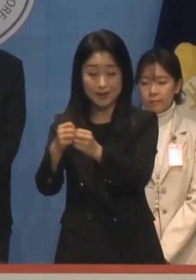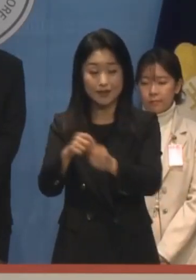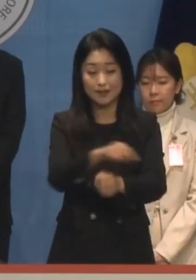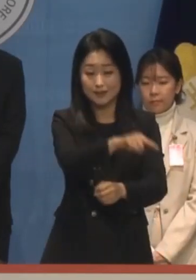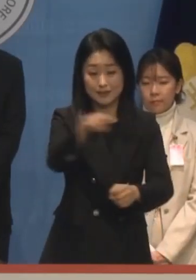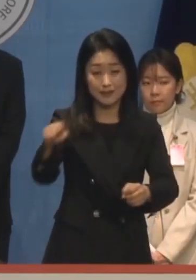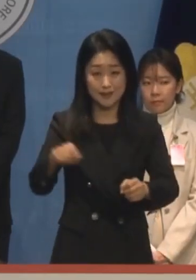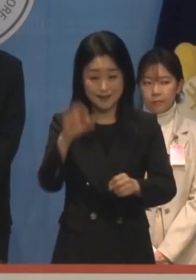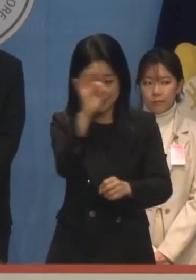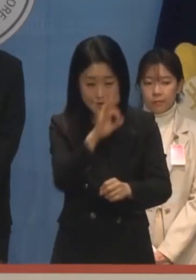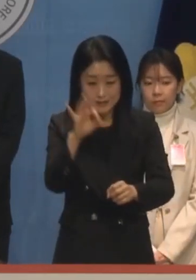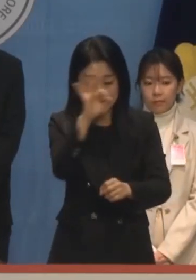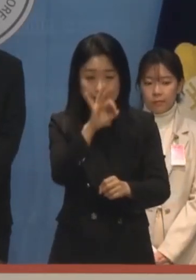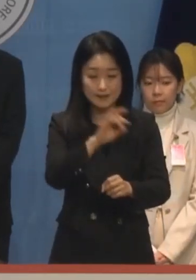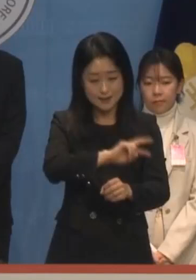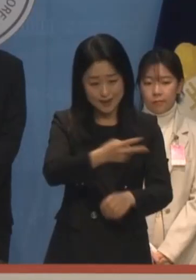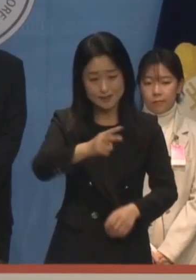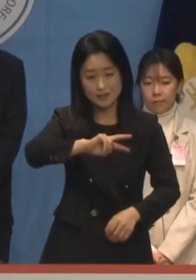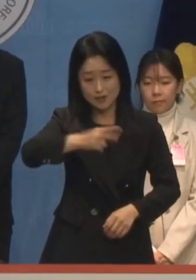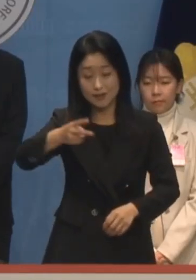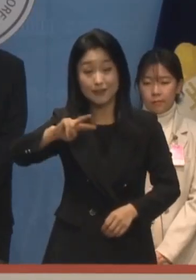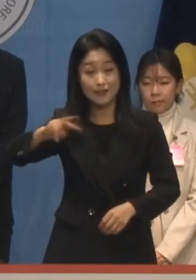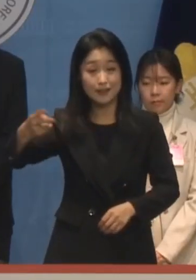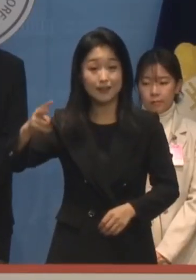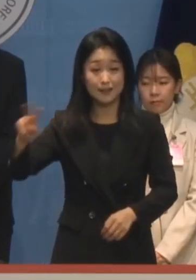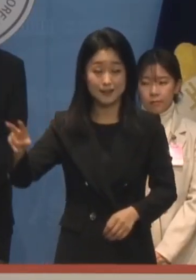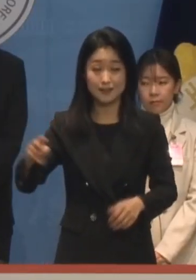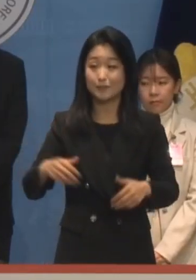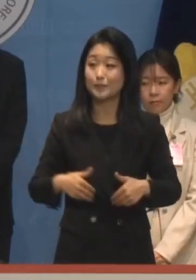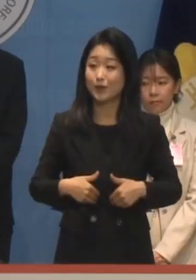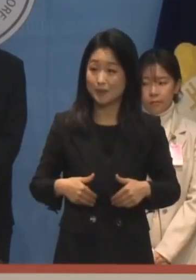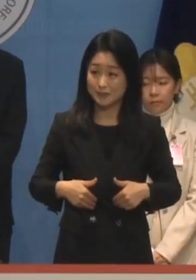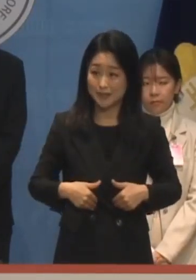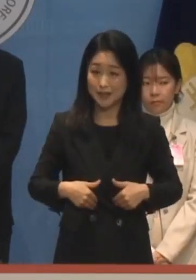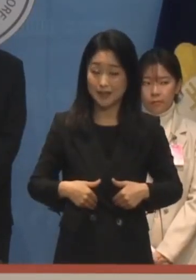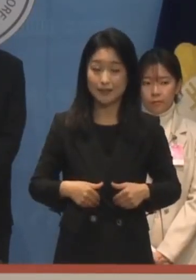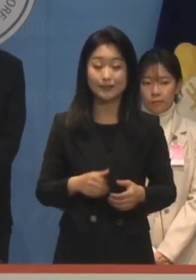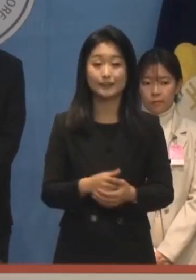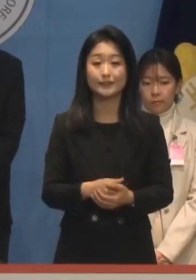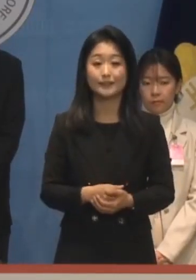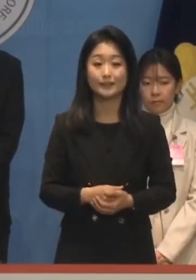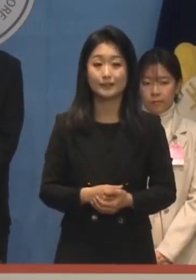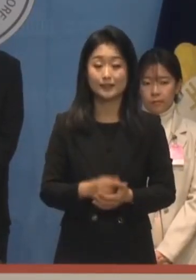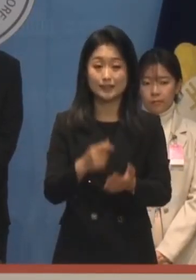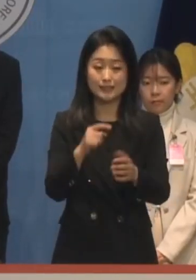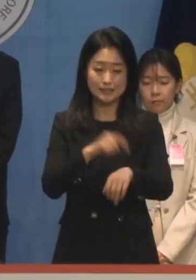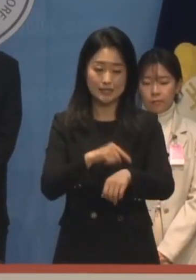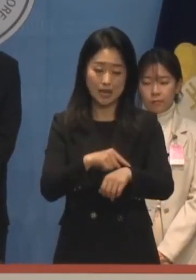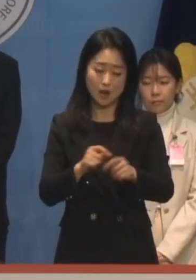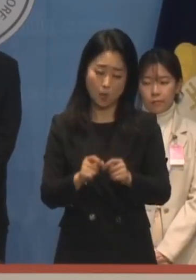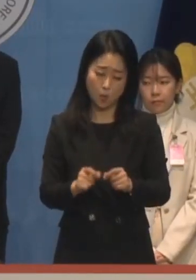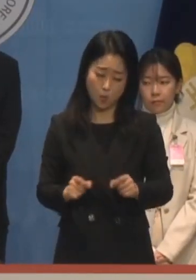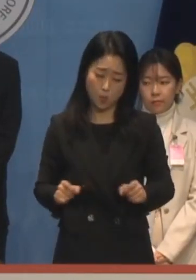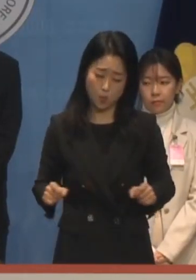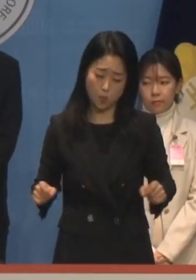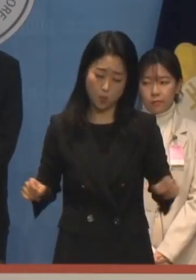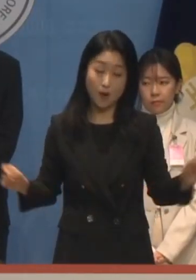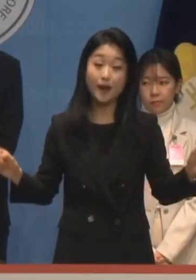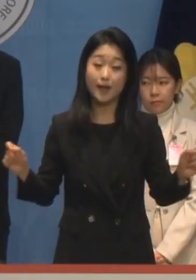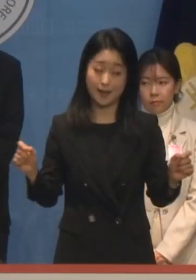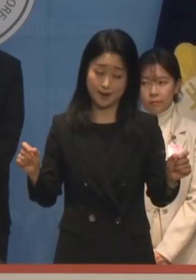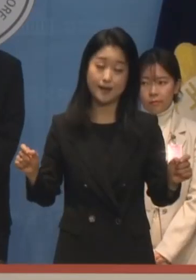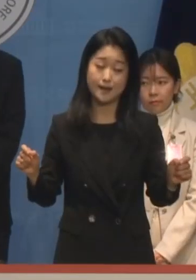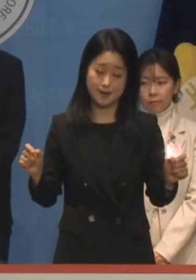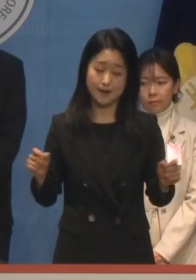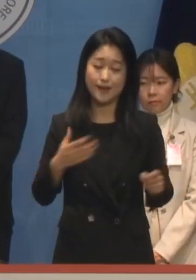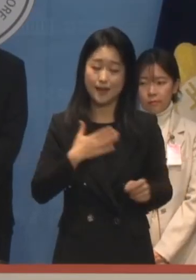조항들을 순차적으로 개정해 나가는 것은 지난한 시간이 걸리는 아주 어렵고 험난한